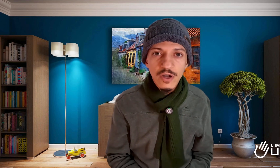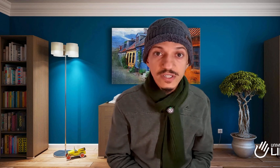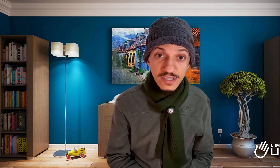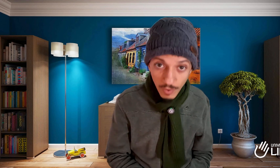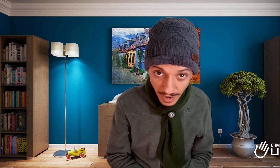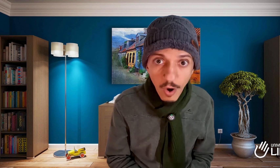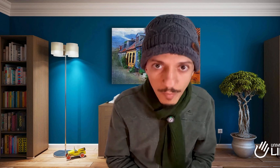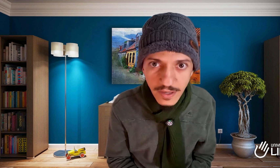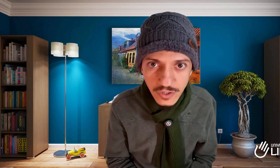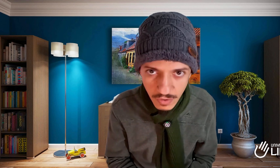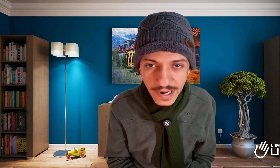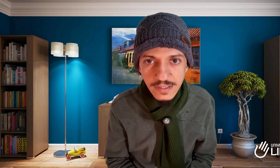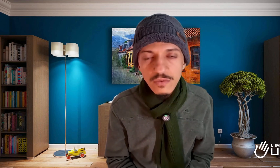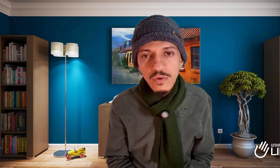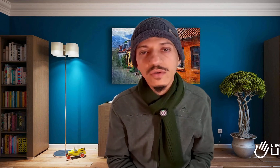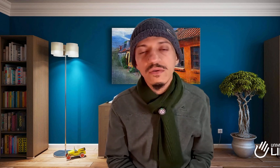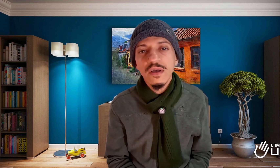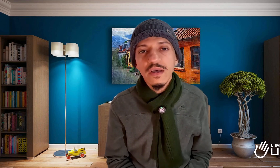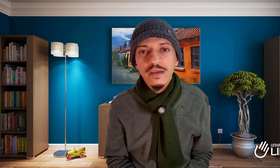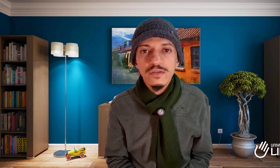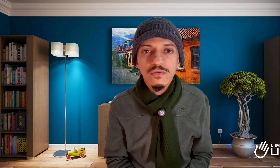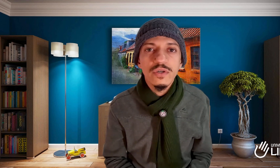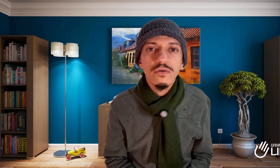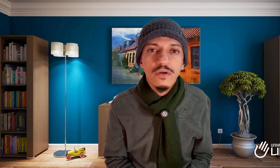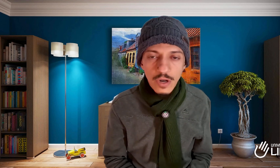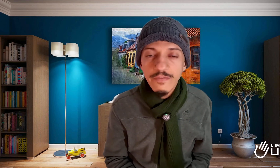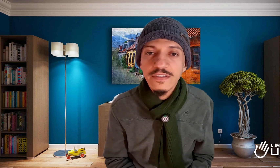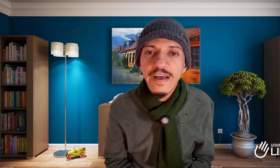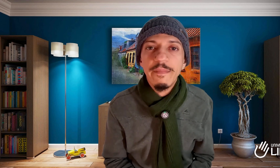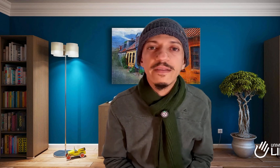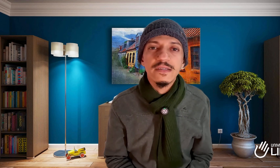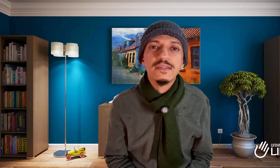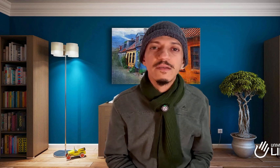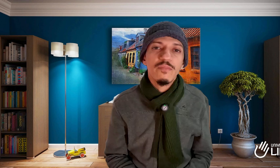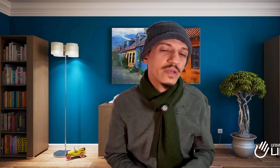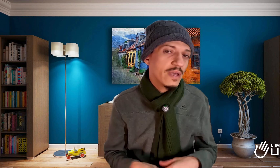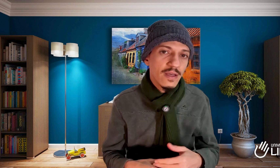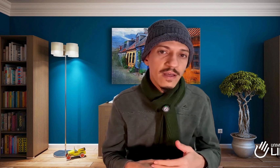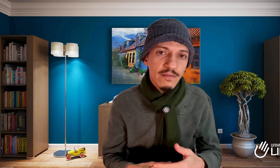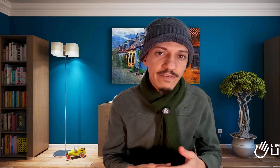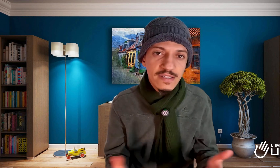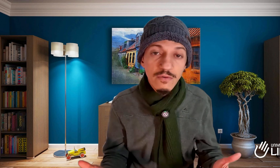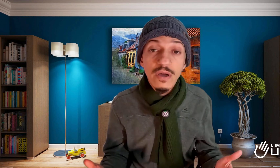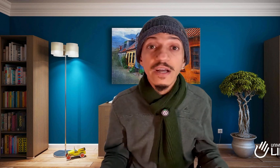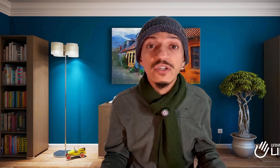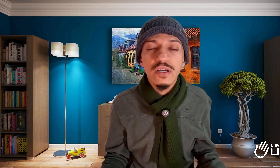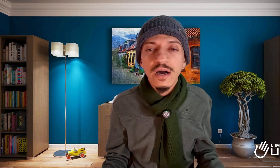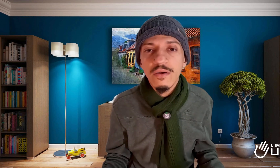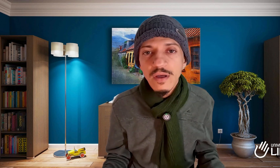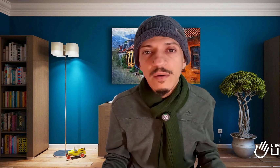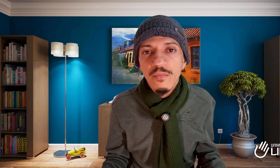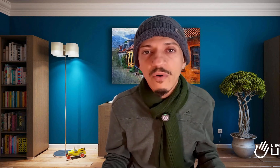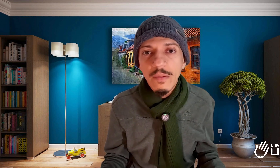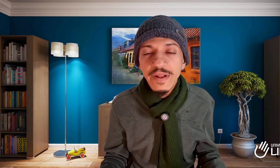e eu realmente, de coração, torço que surjam novas ferramentas assim, porque vai ser um grande ganho para o